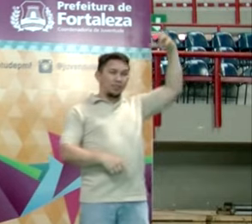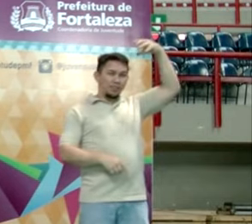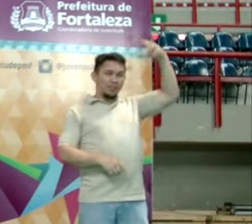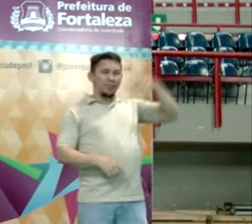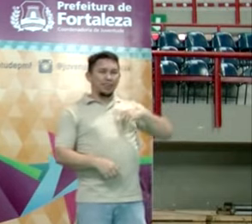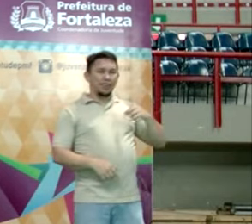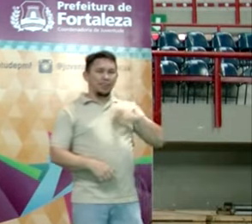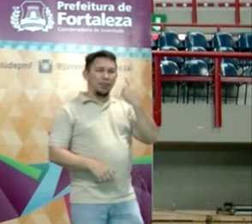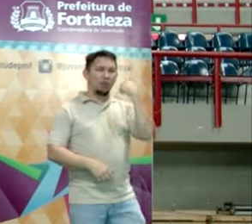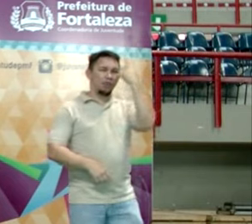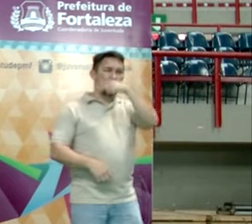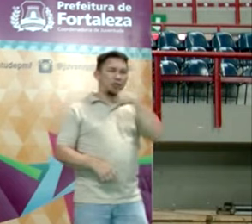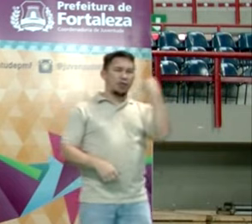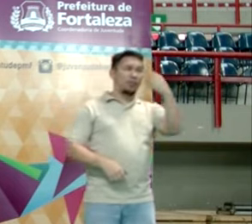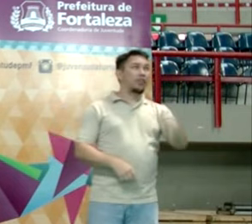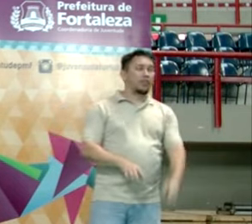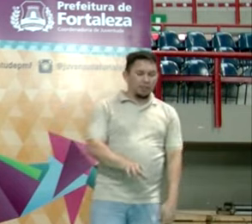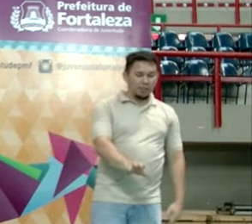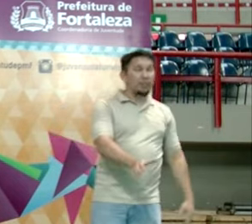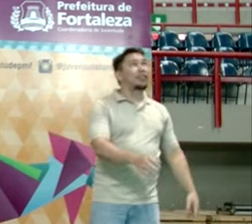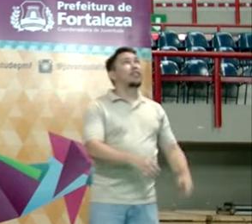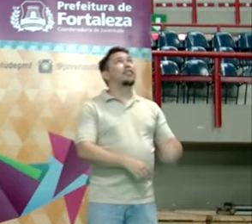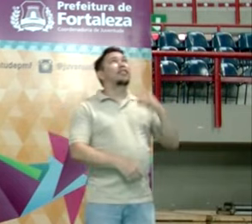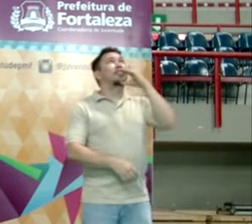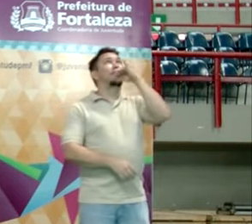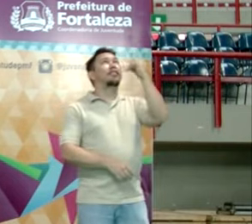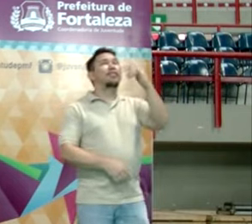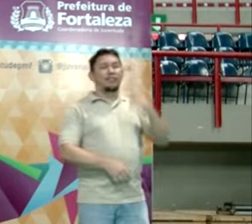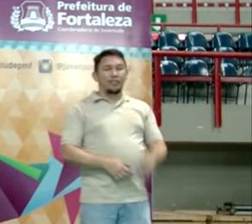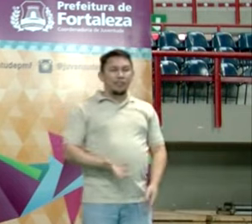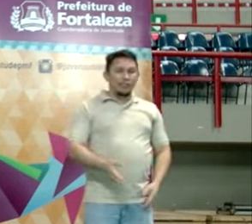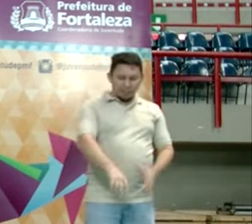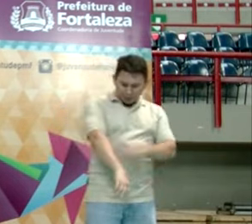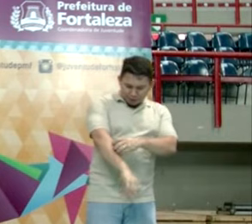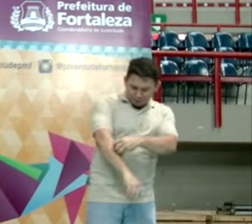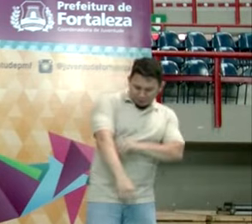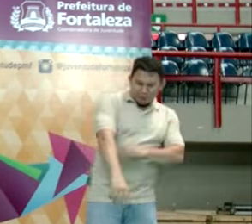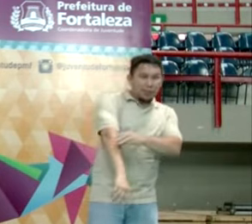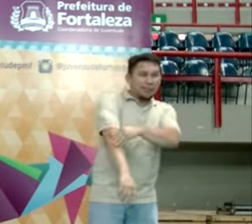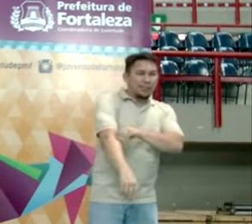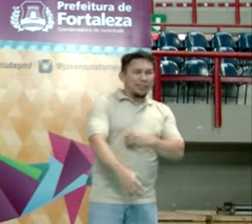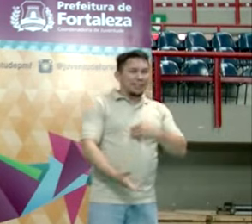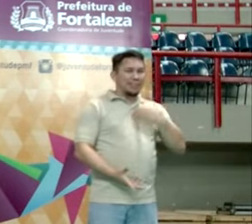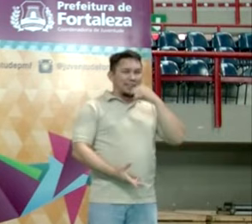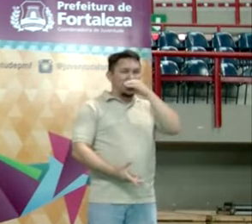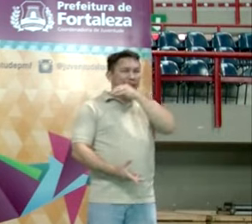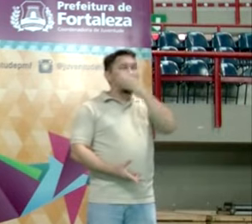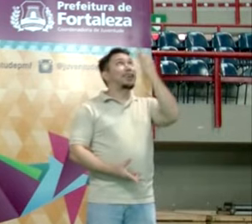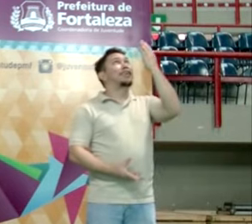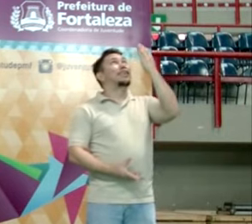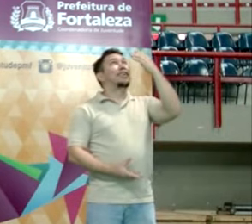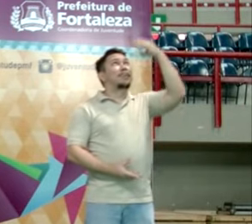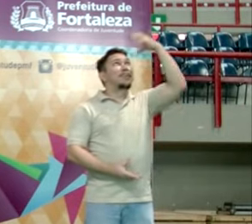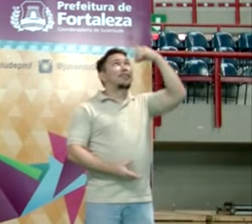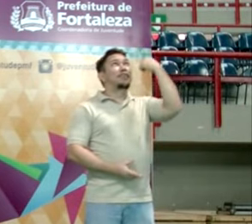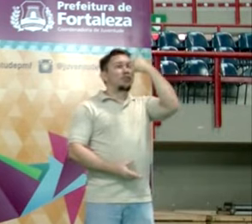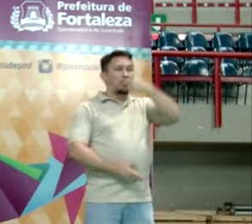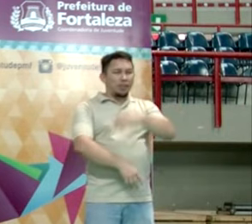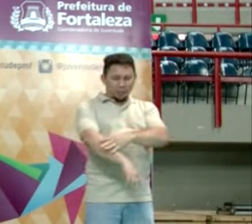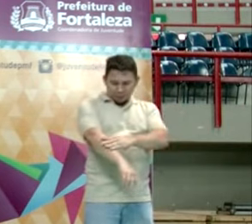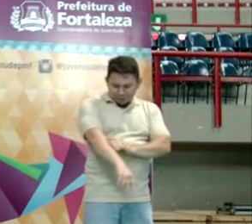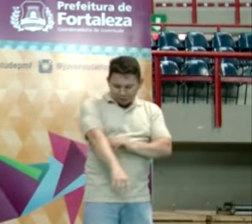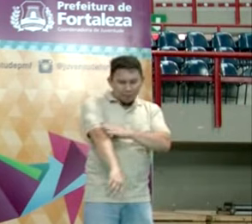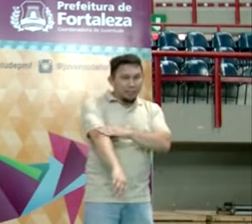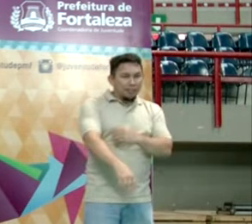tomar um banho de 1 hora. Só se for para tirar o couro, né? No Ceará, tomar um banho de chuveiro elétrico 1 hora, tira o